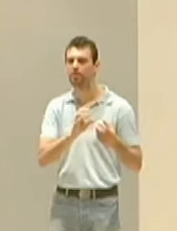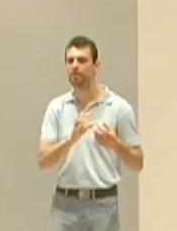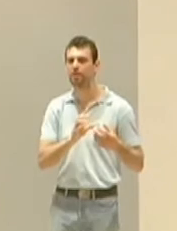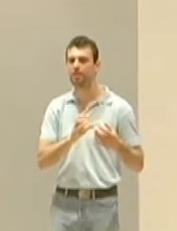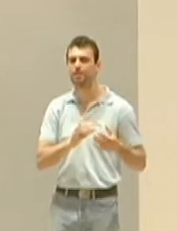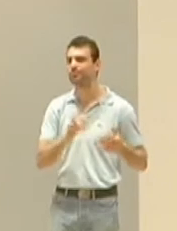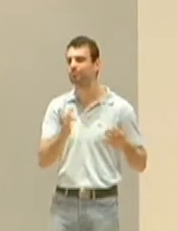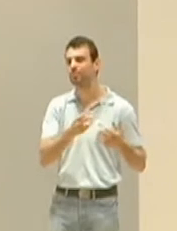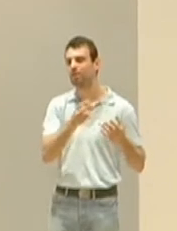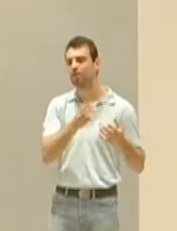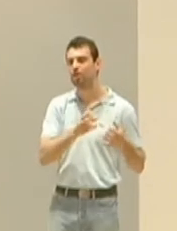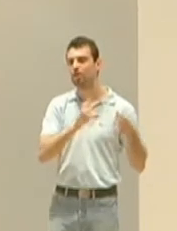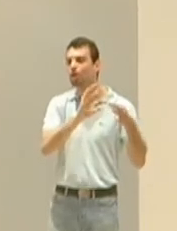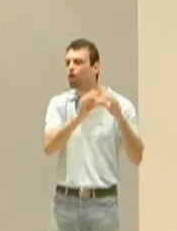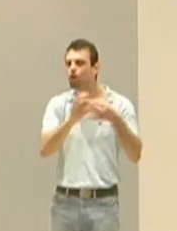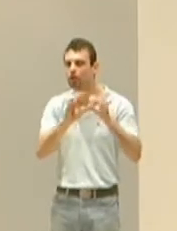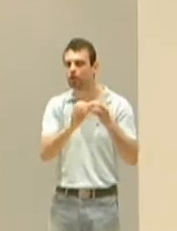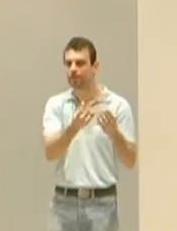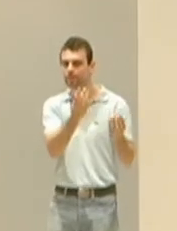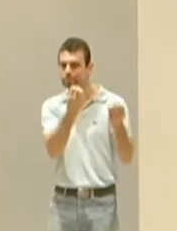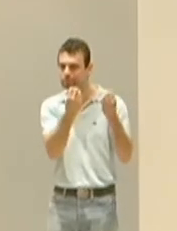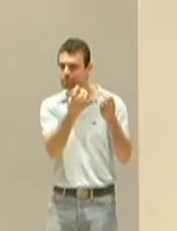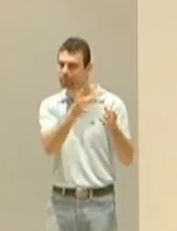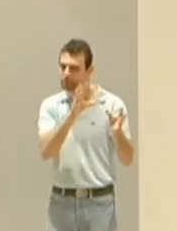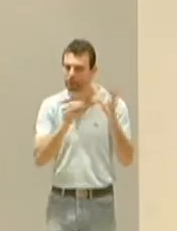Να συνειδητοποιήσουμε τι σημαίνει